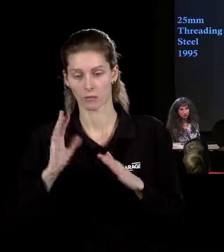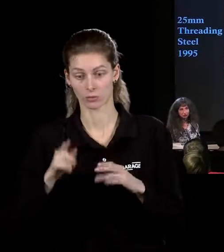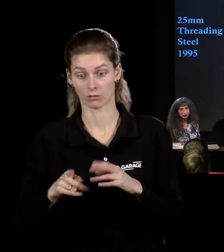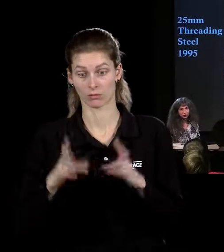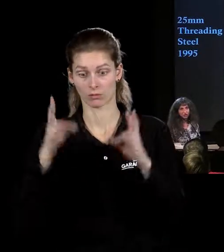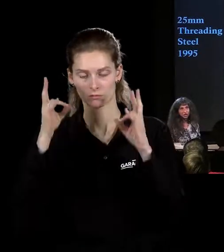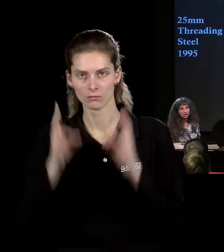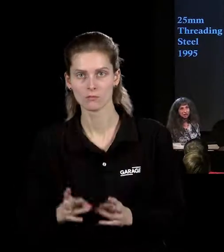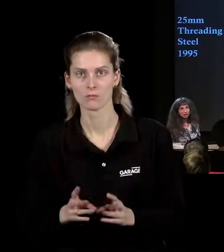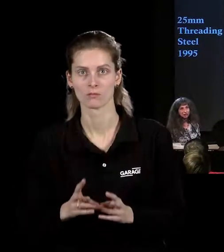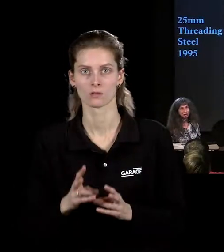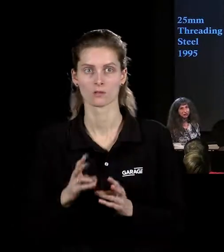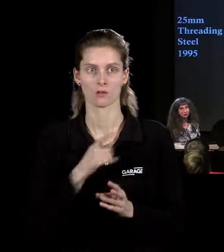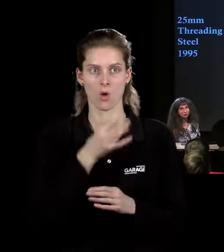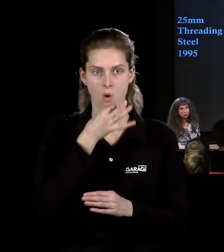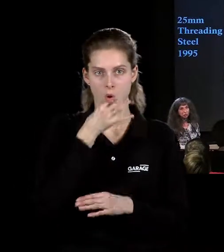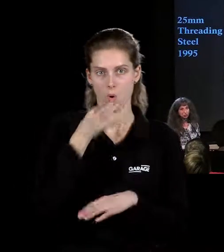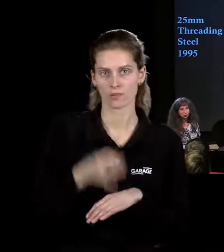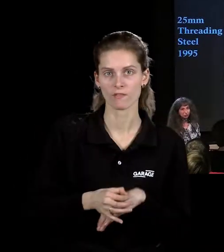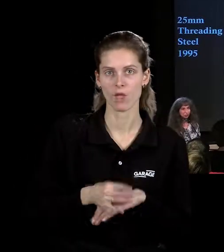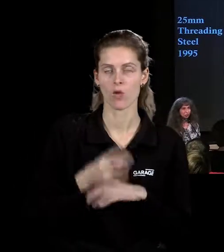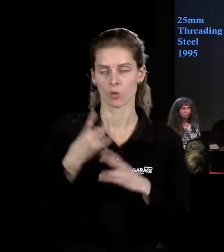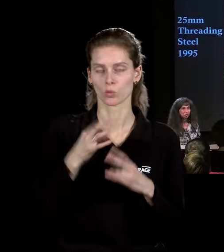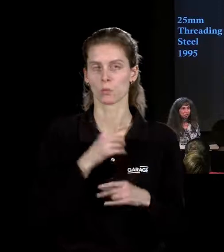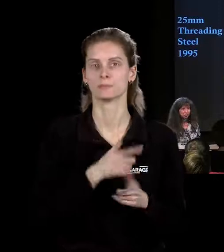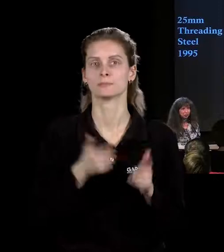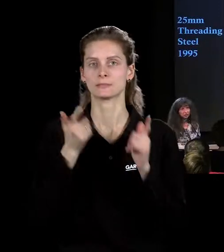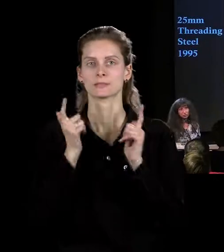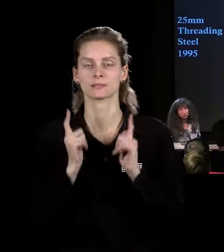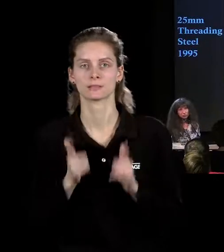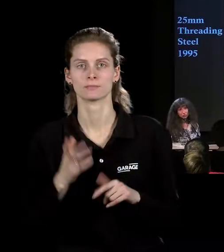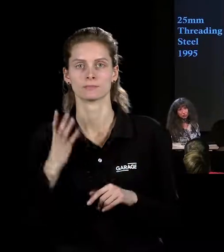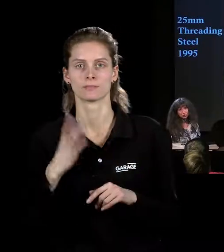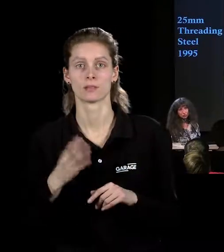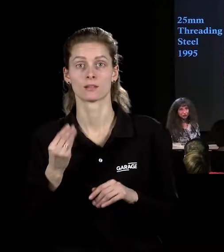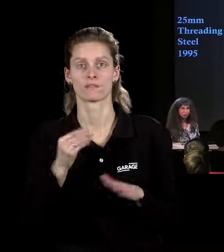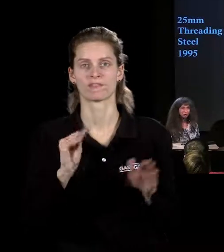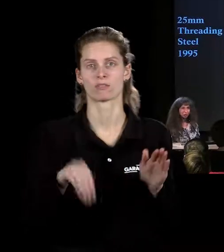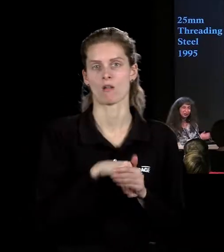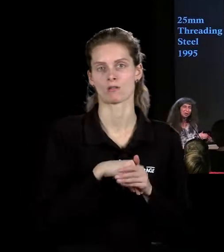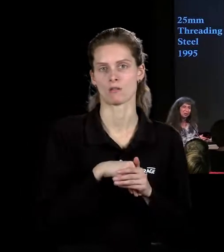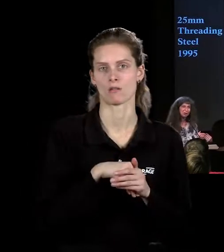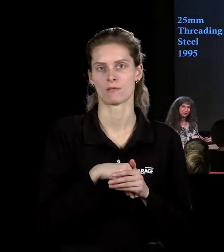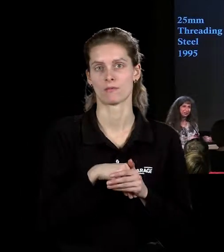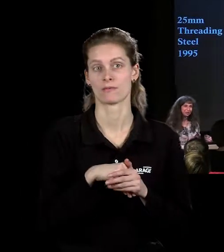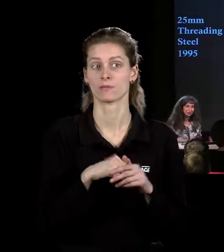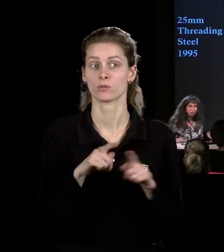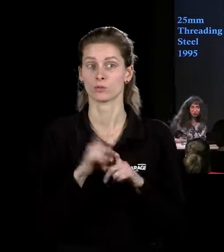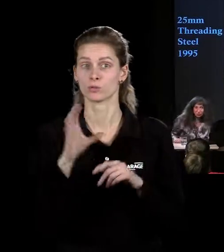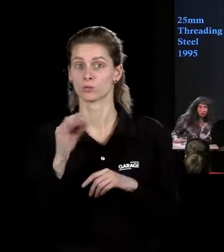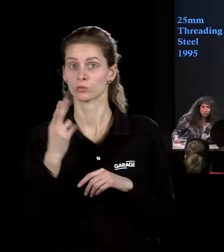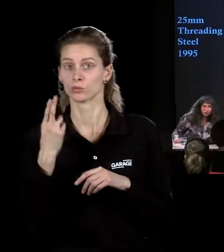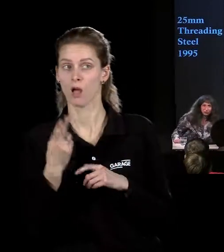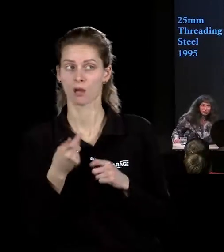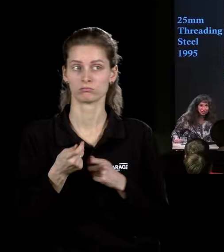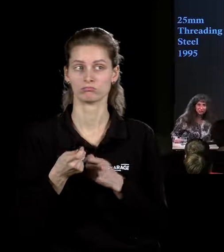их ответственность. И согласились все-таки на эту ситуацию за взятку. То есть некий тоже социальный момент социального